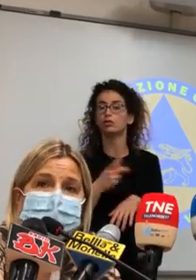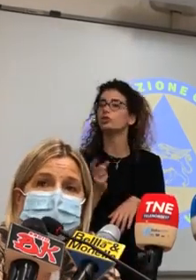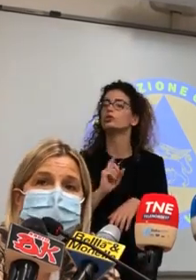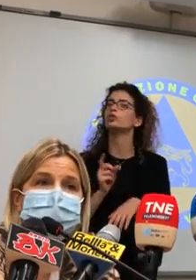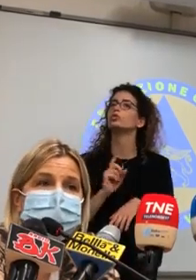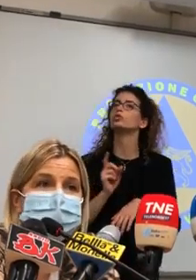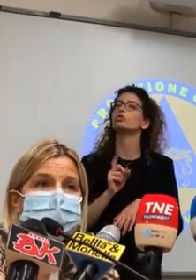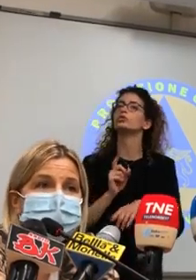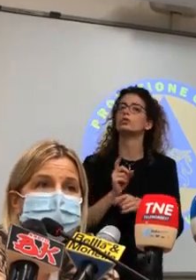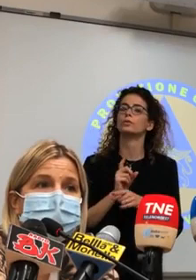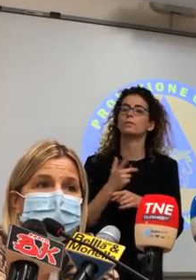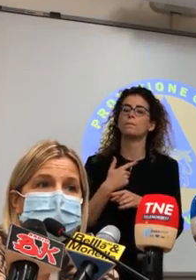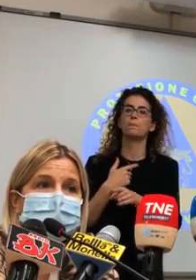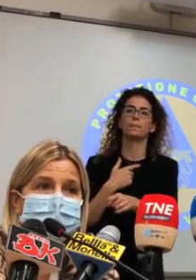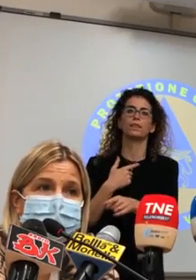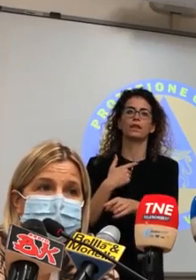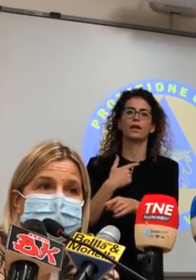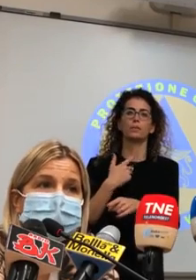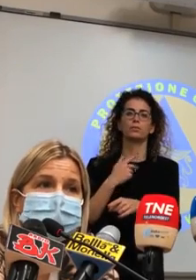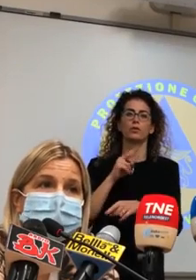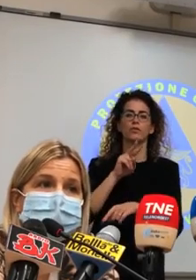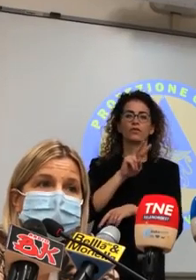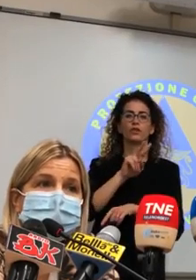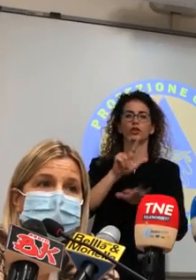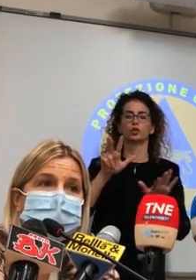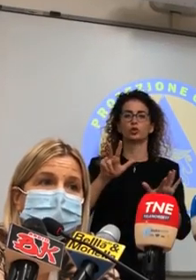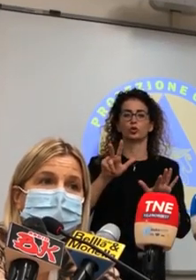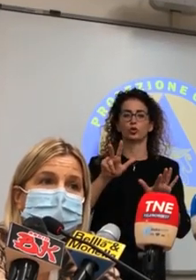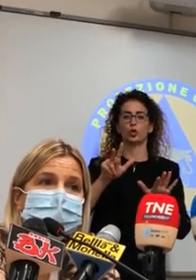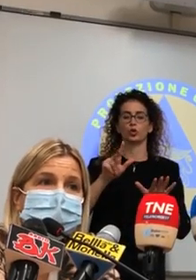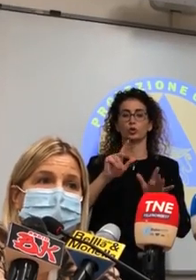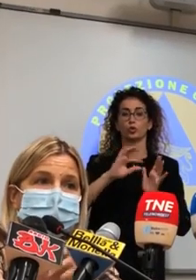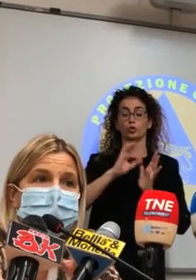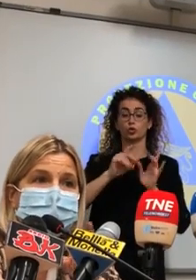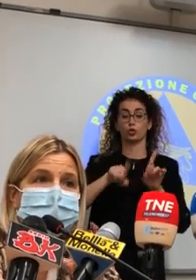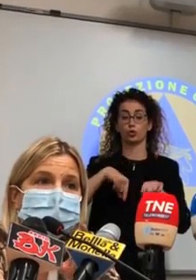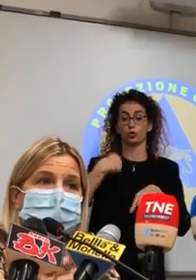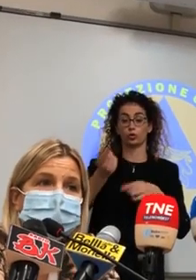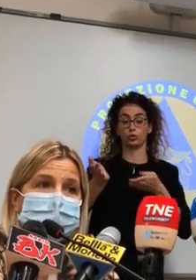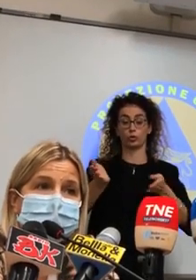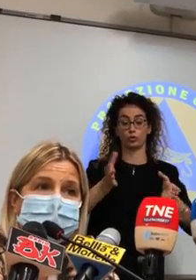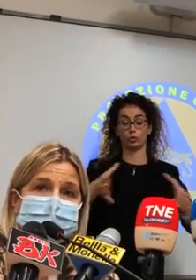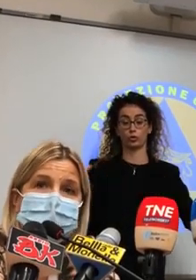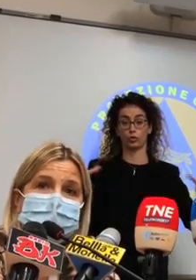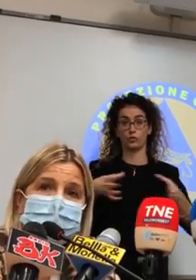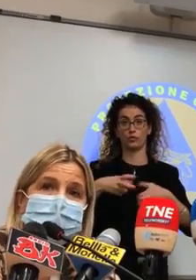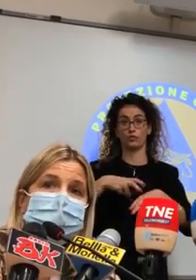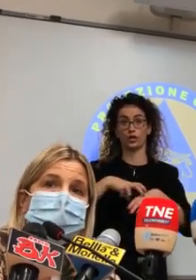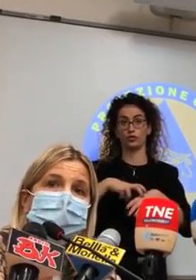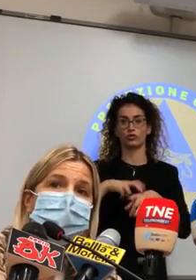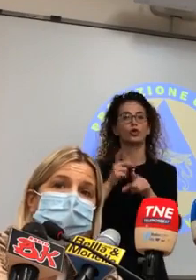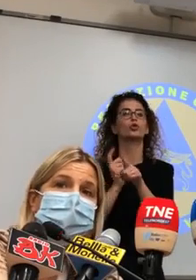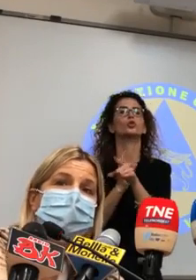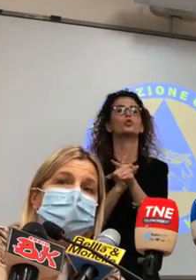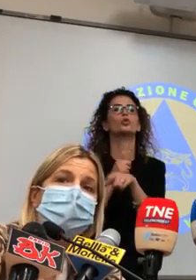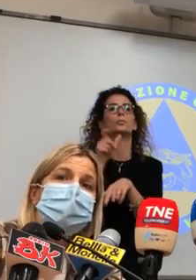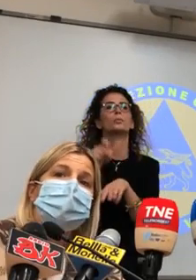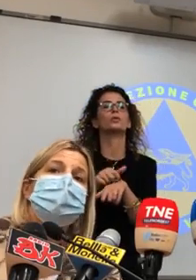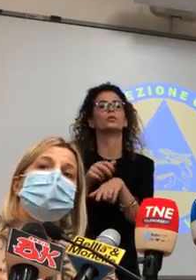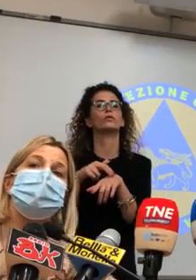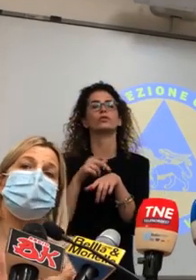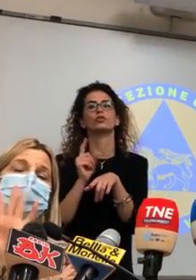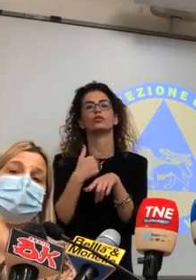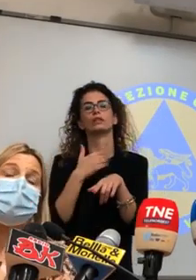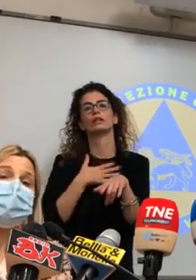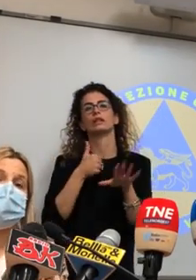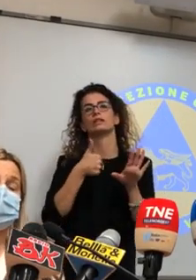Avevano 28 giorni, potevano dopo 28 giorni la fascia di quelli proprio delle categorie... No, non è una persona fragile a 61